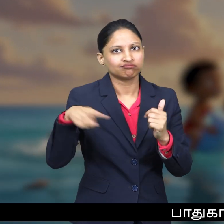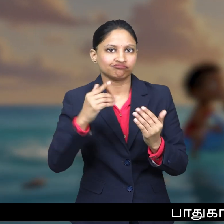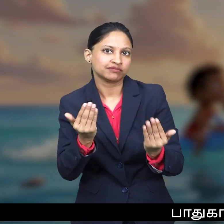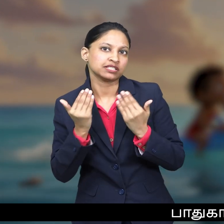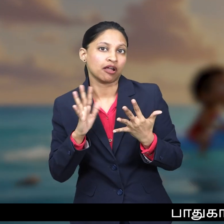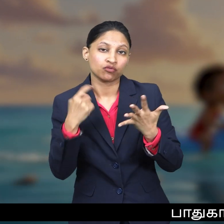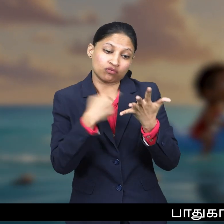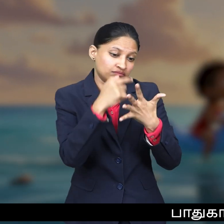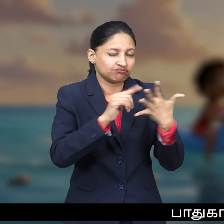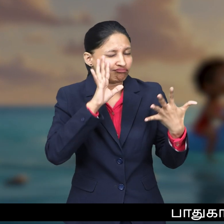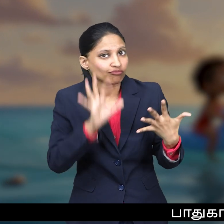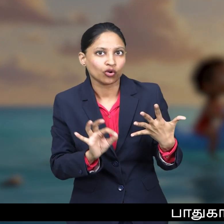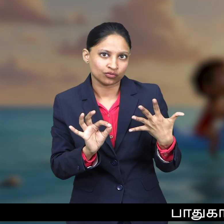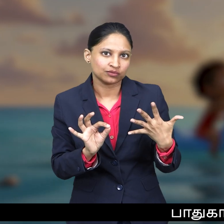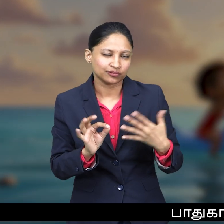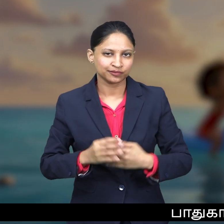பாதுகாப்பு விதிகள் இங்கே.